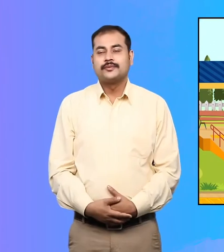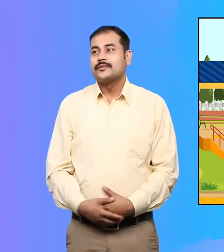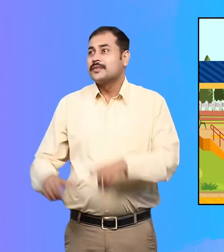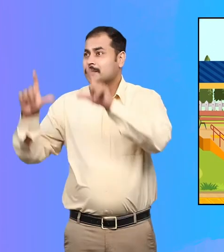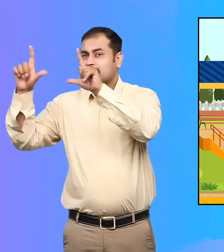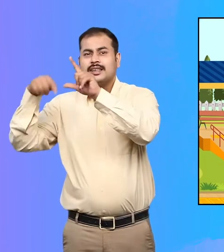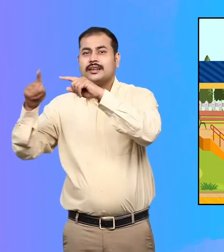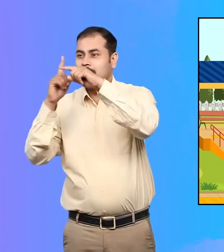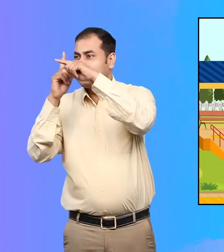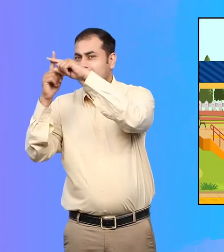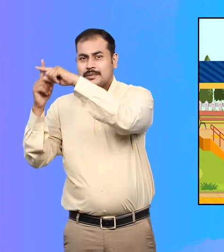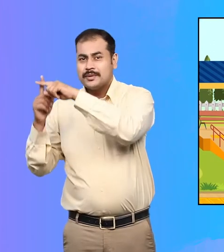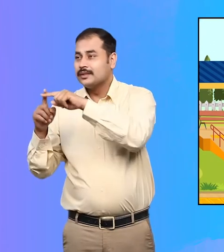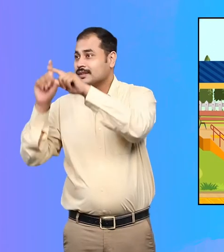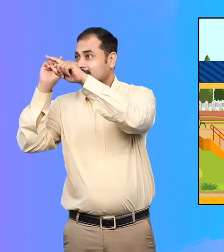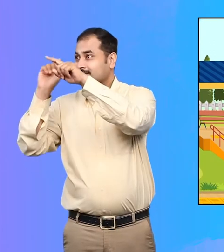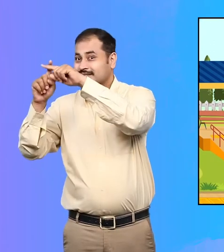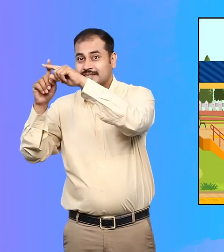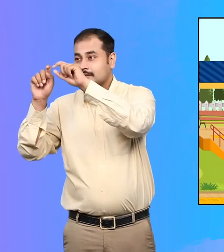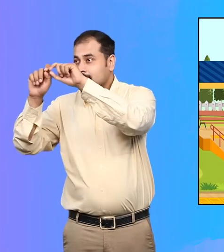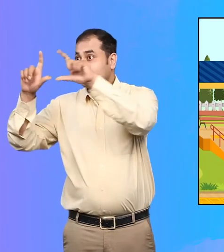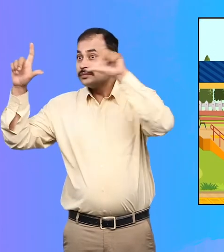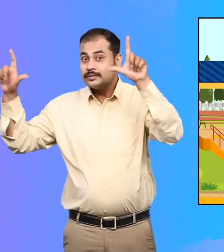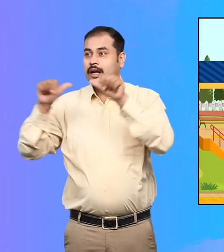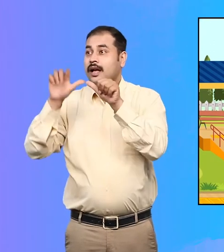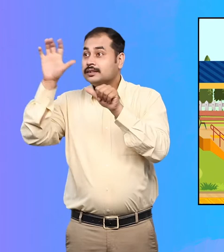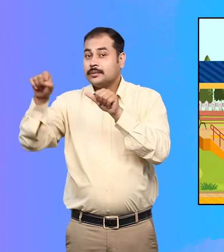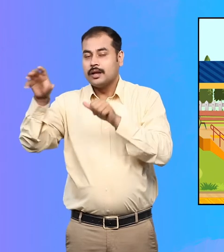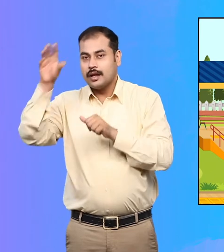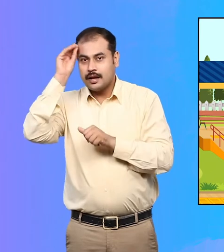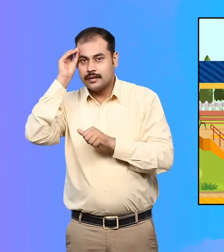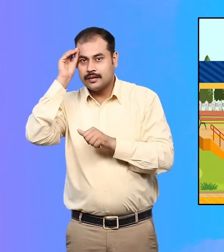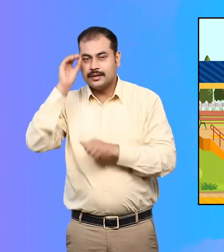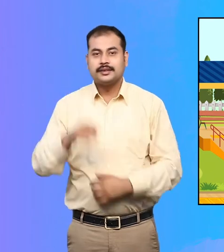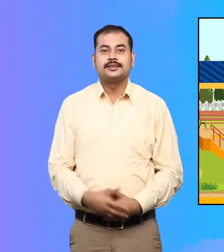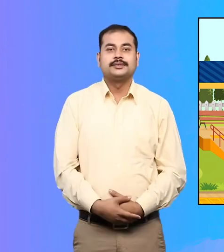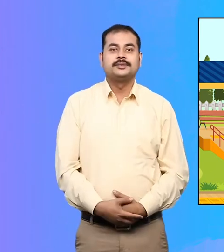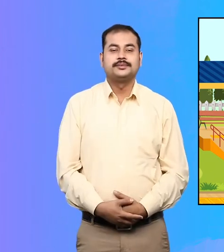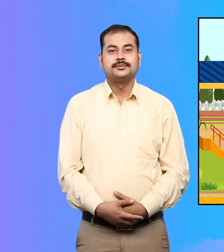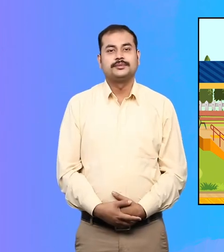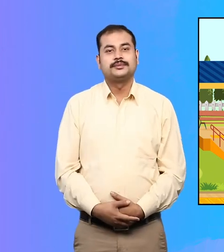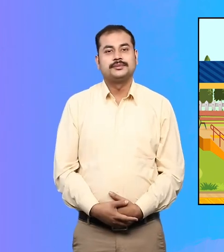ए प्लस के चिन्ह पर क्लिक करें और विभिन्न सुविधाओं के बारे में जाने